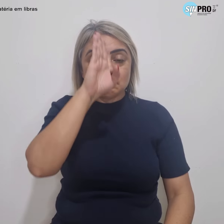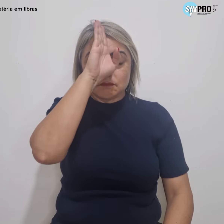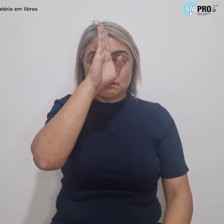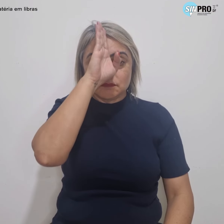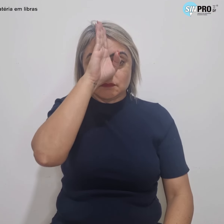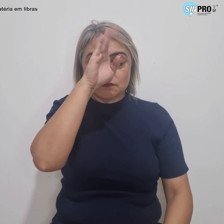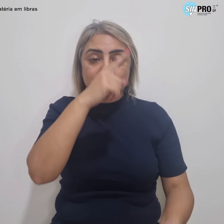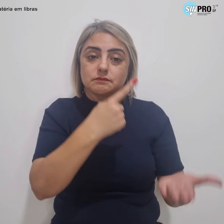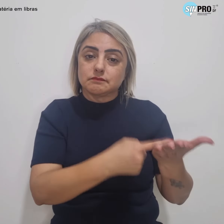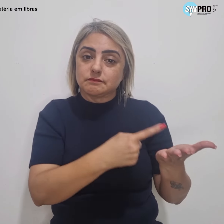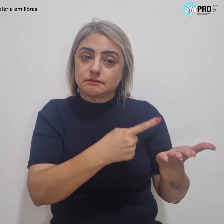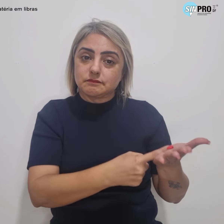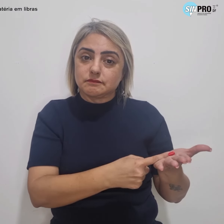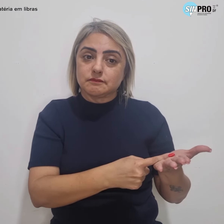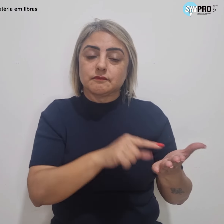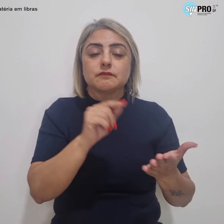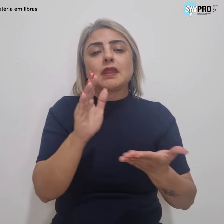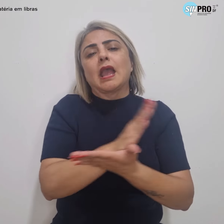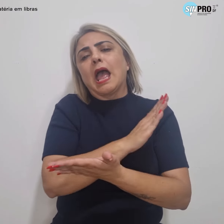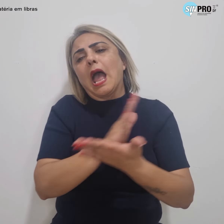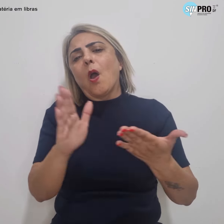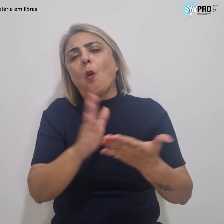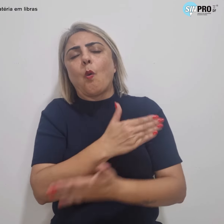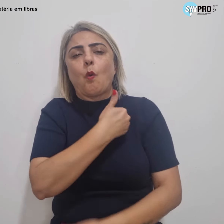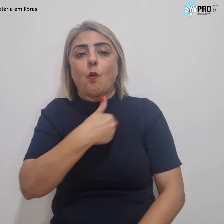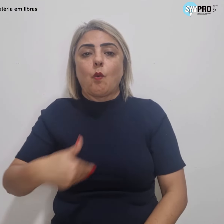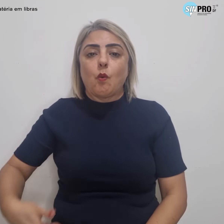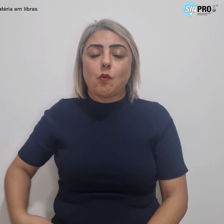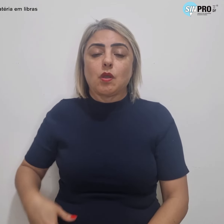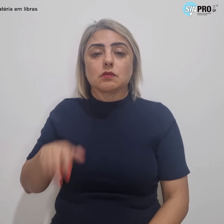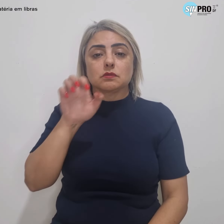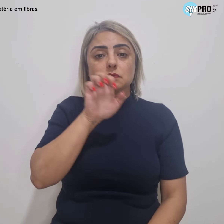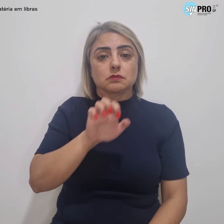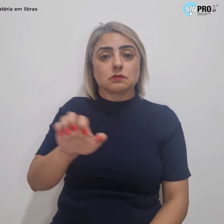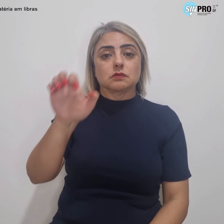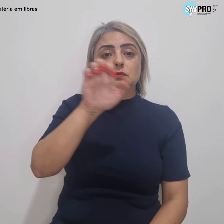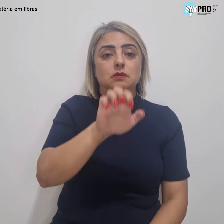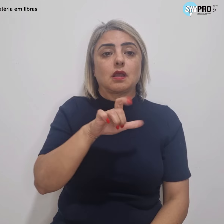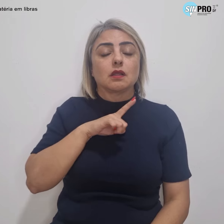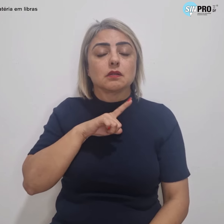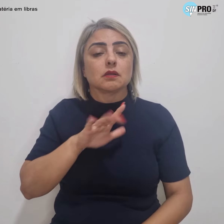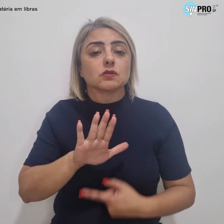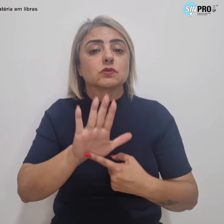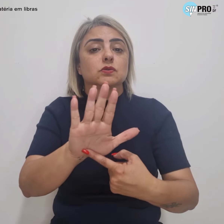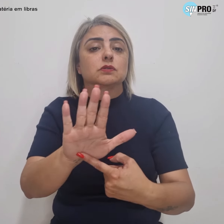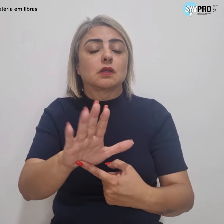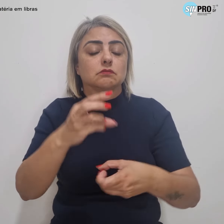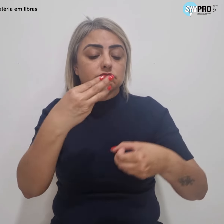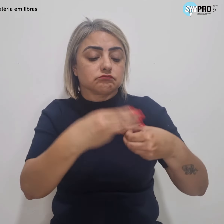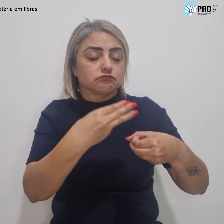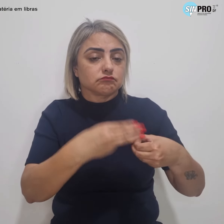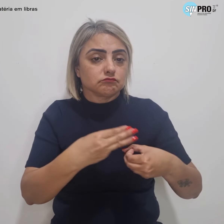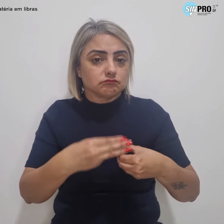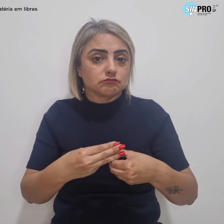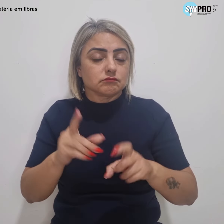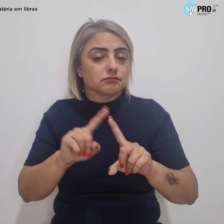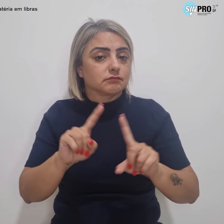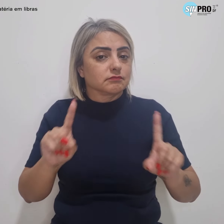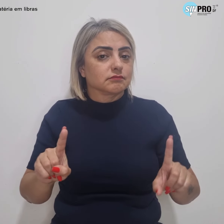na agenda. Alguns governos estaduais estão ajudando seus municípios, mas ainda